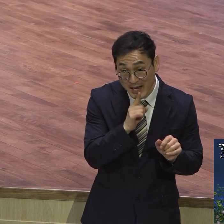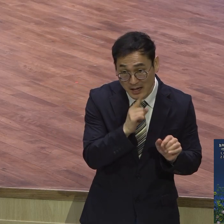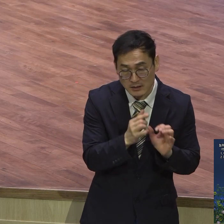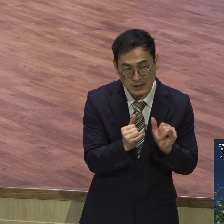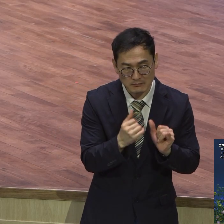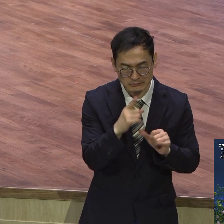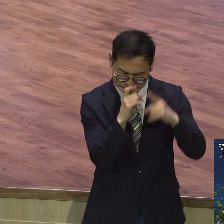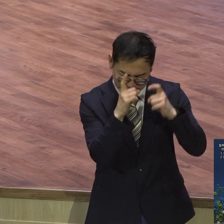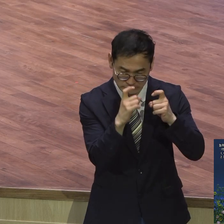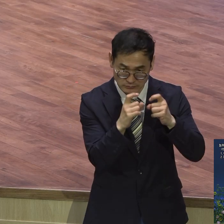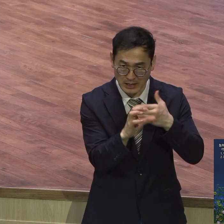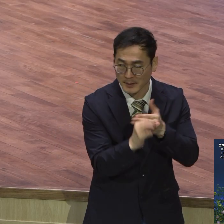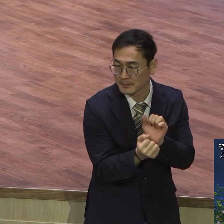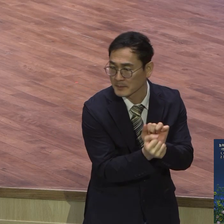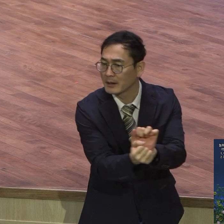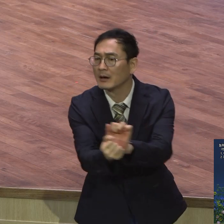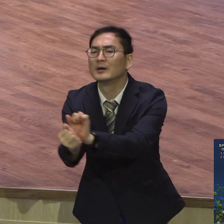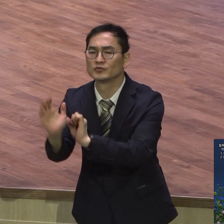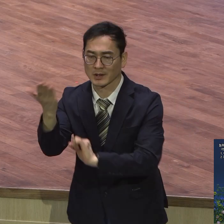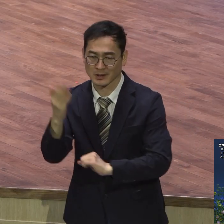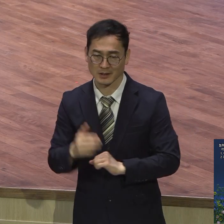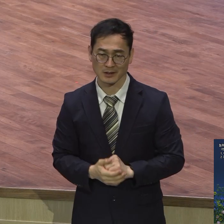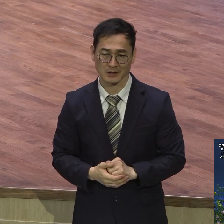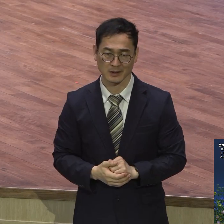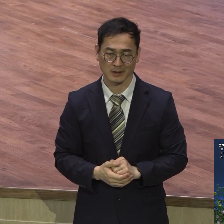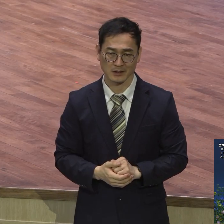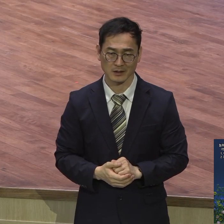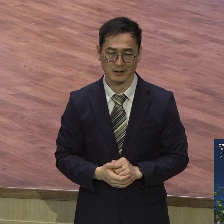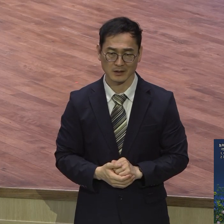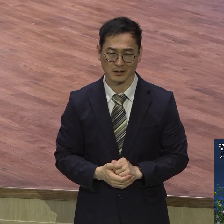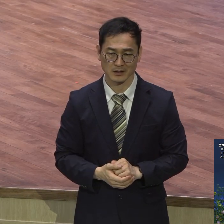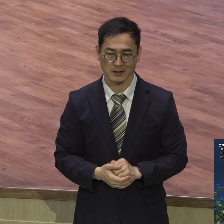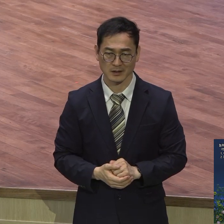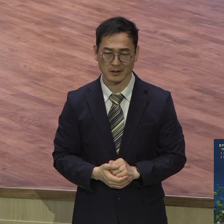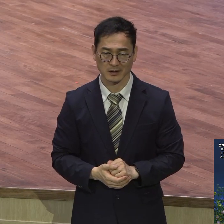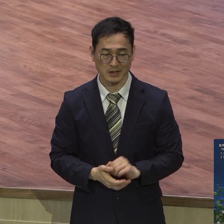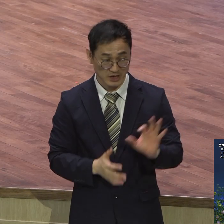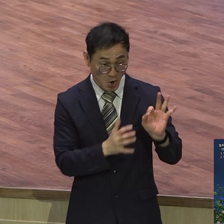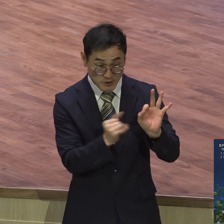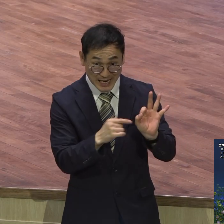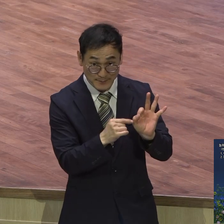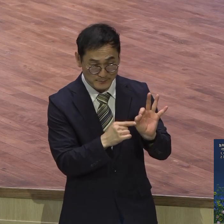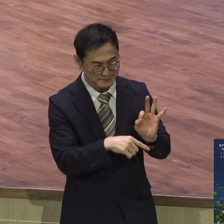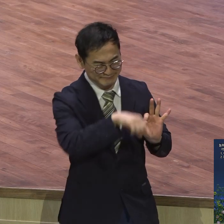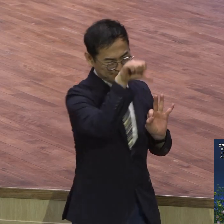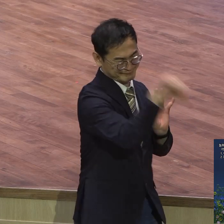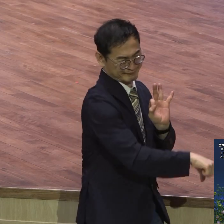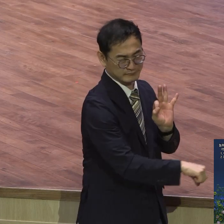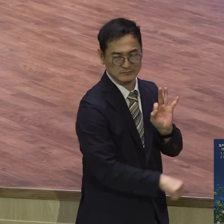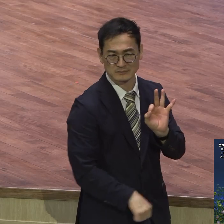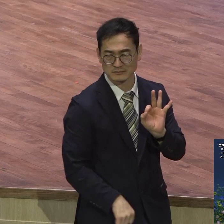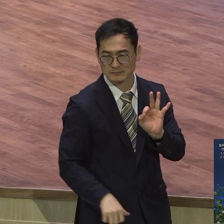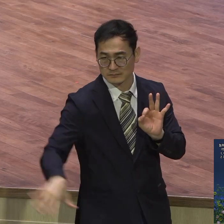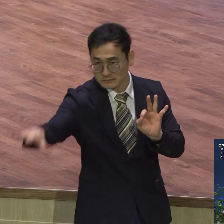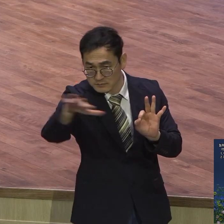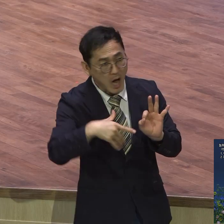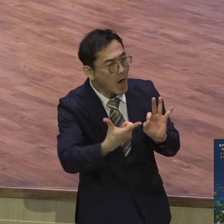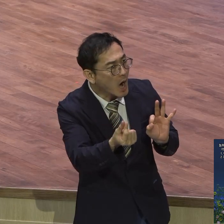의미 있는 말입니다 부정적인 10명의 정탐권이 나가던 이스라엘 공동체가 순식간에